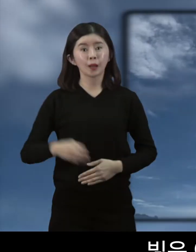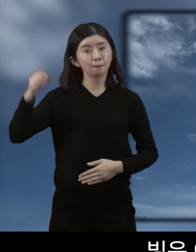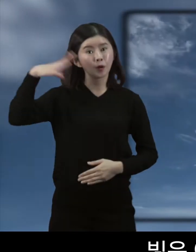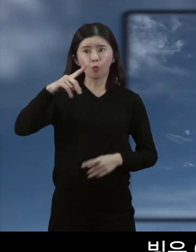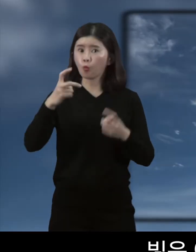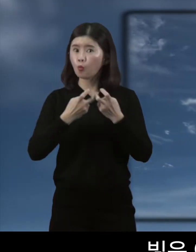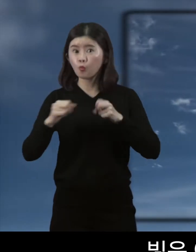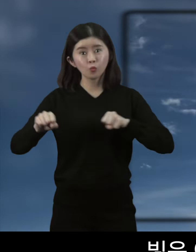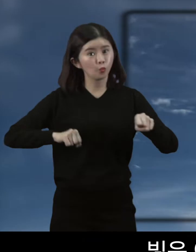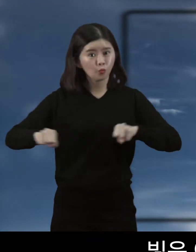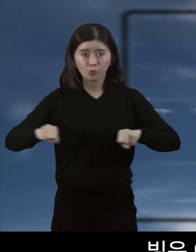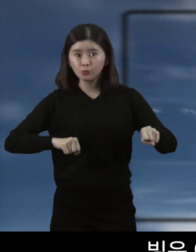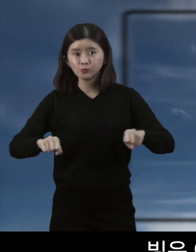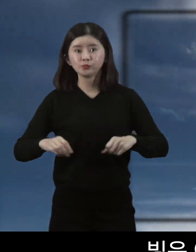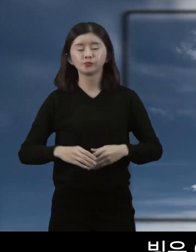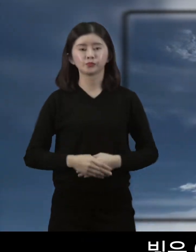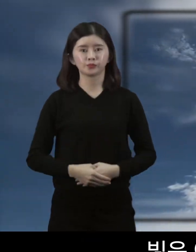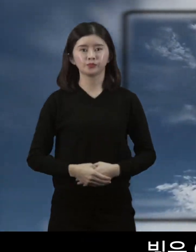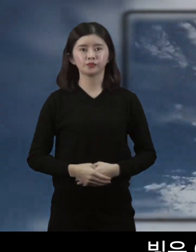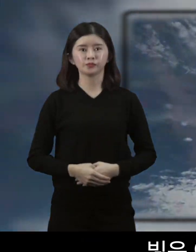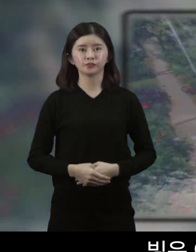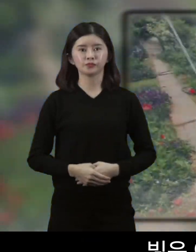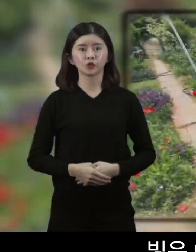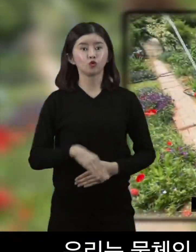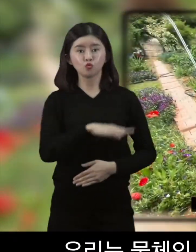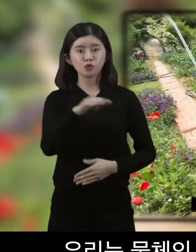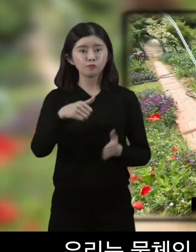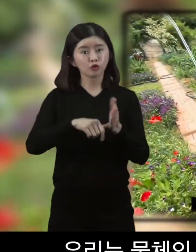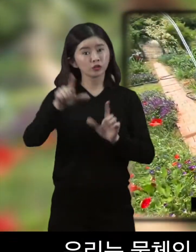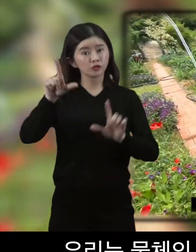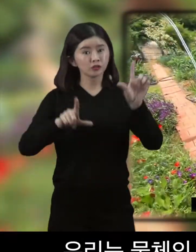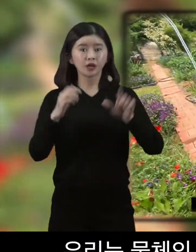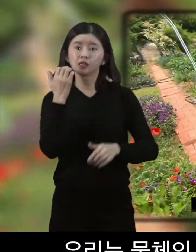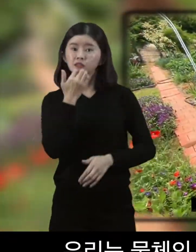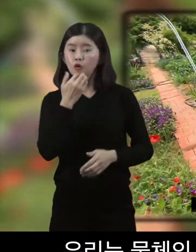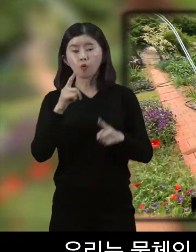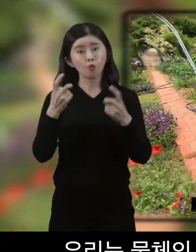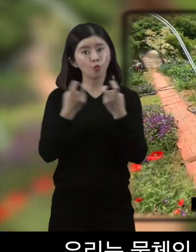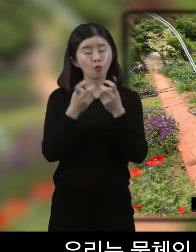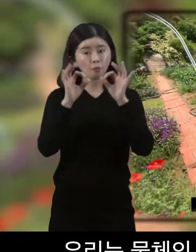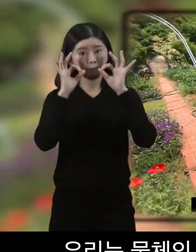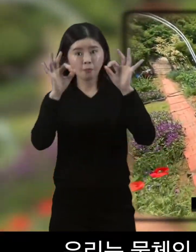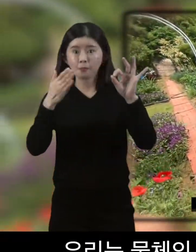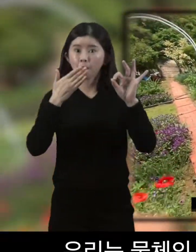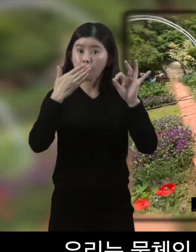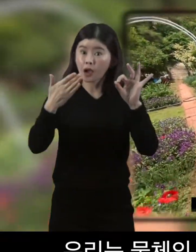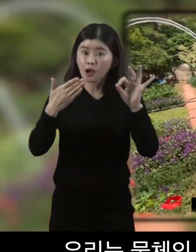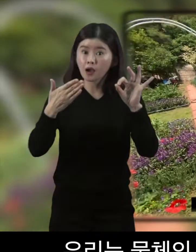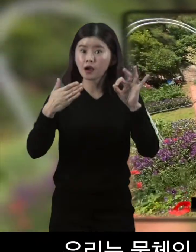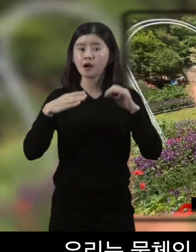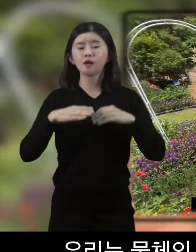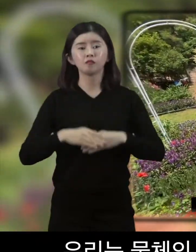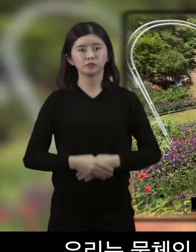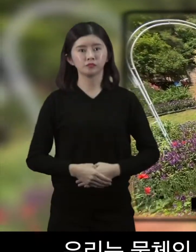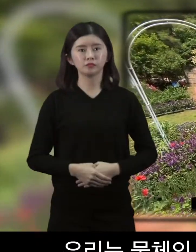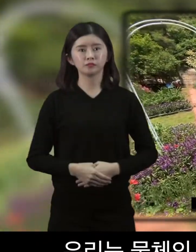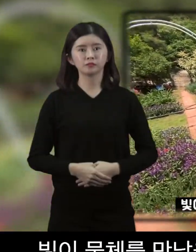빛은 어떻게 움직일까요? 우리는 물체의 색을 어떻게 볼 수 있을까요?